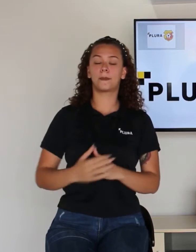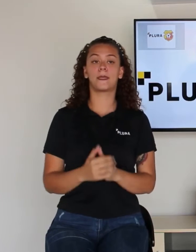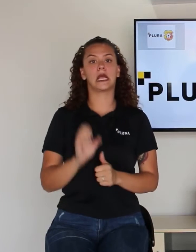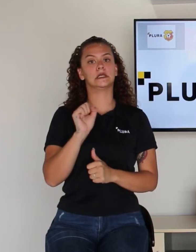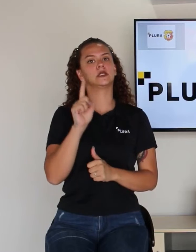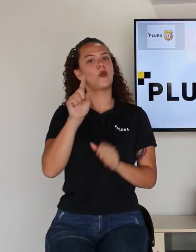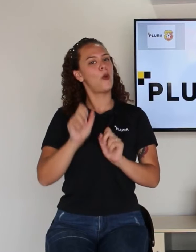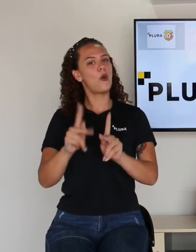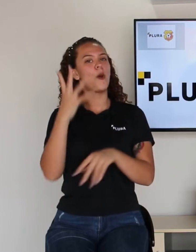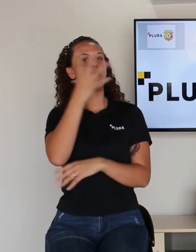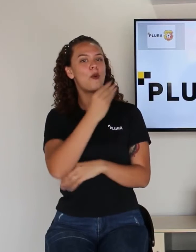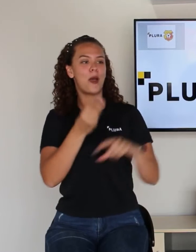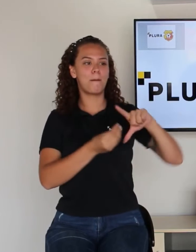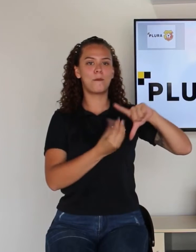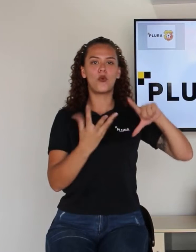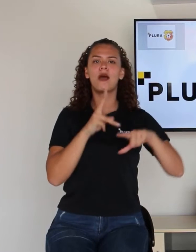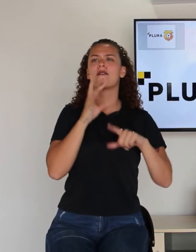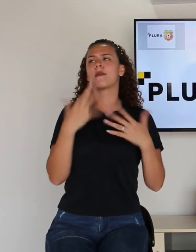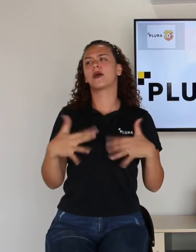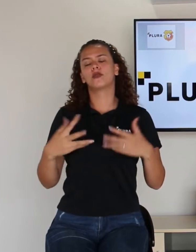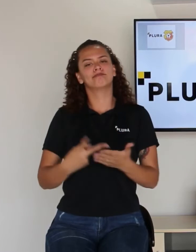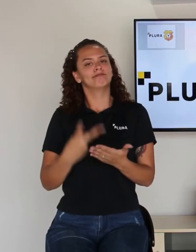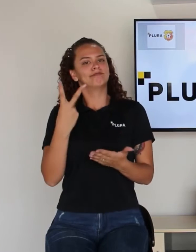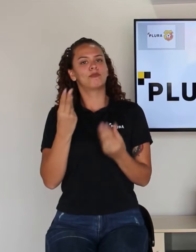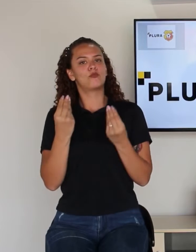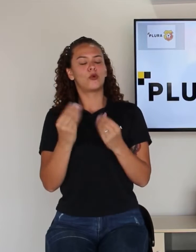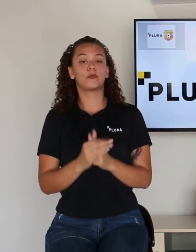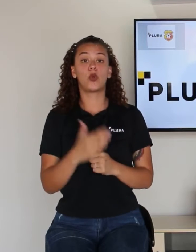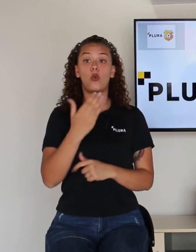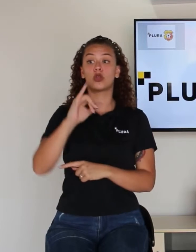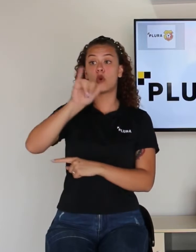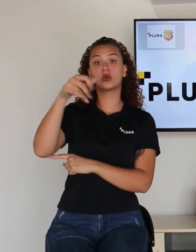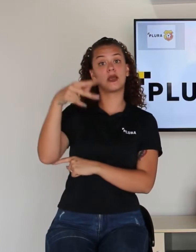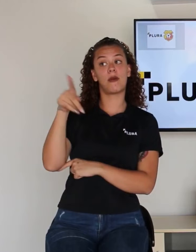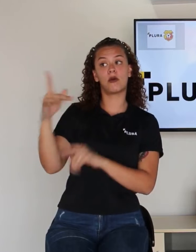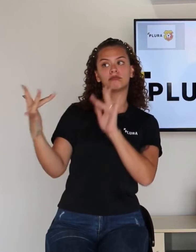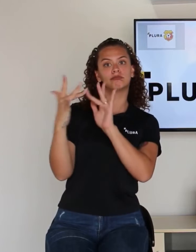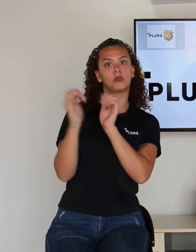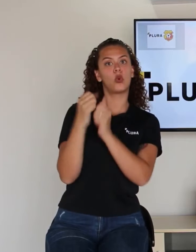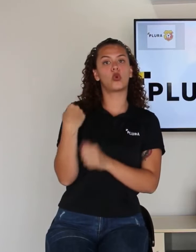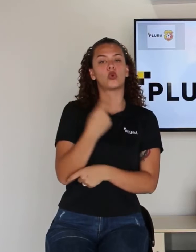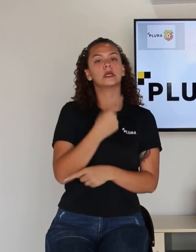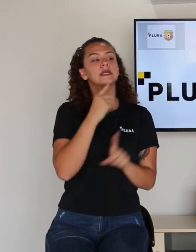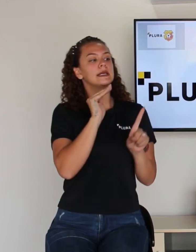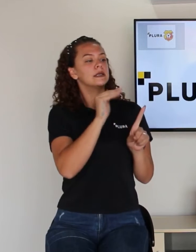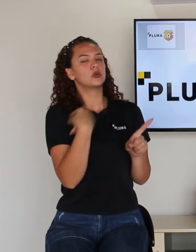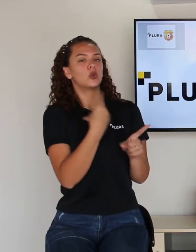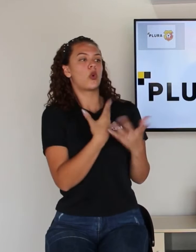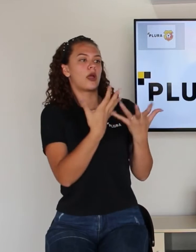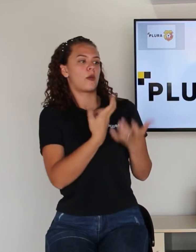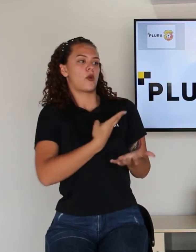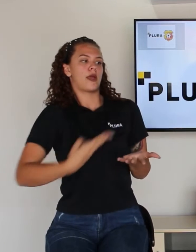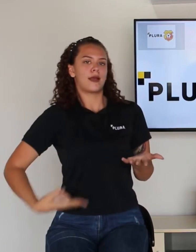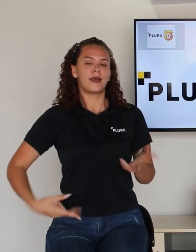es una oportunidad muy bonita que Plura realmente valora muchísimo. Cuando José Pablo nos contacta, ¿verdad? Y nos dice, bueno, es que queremos que